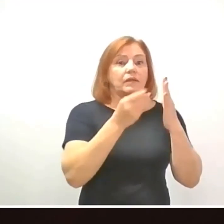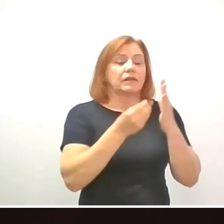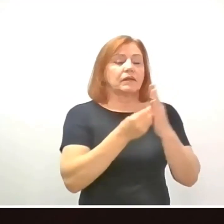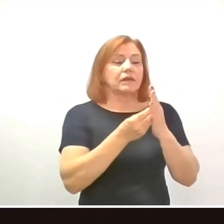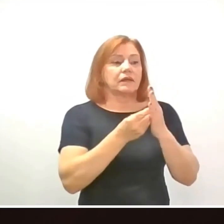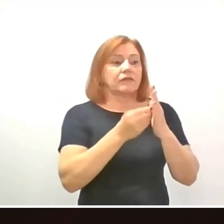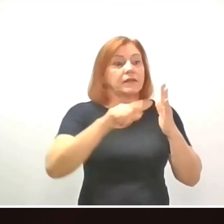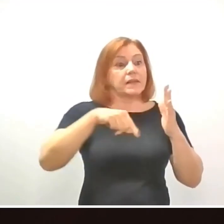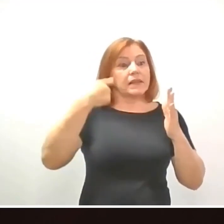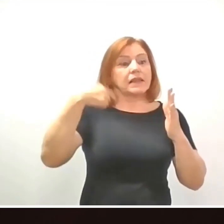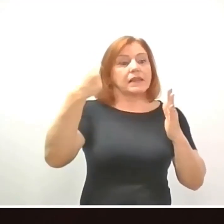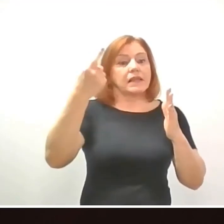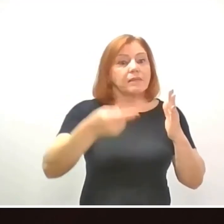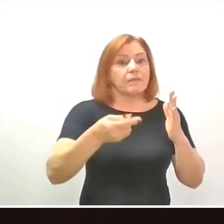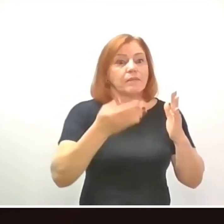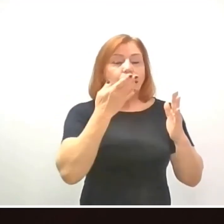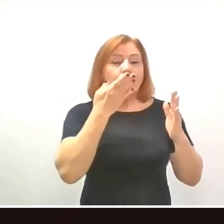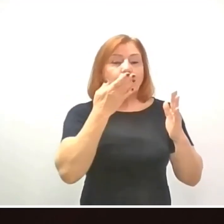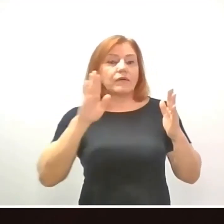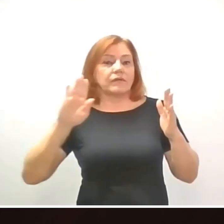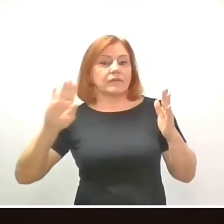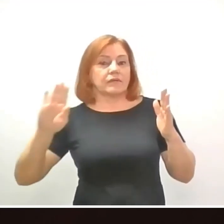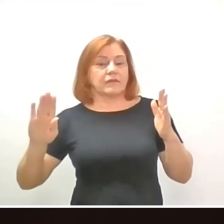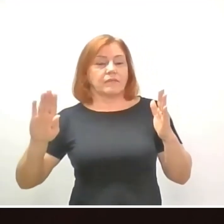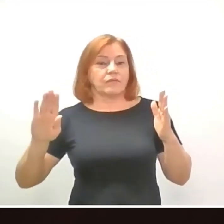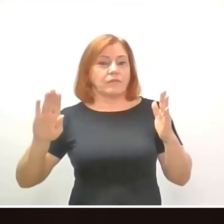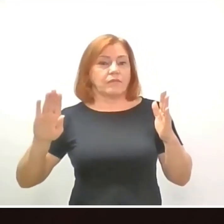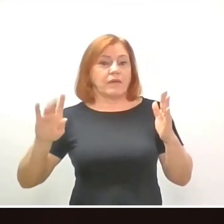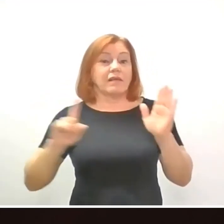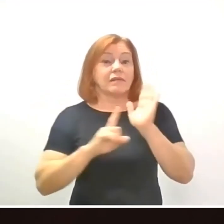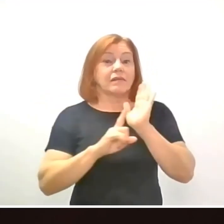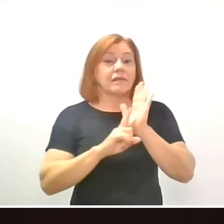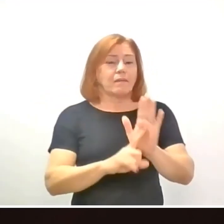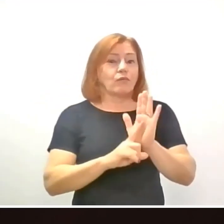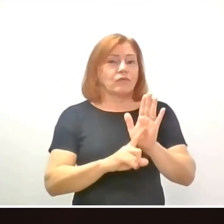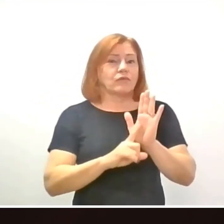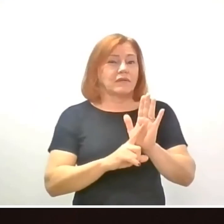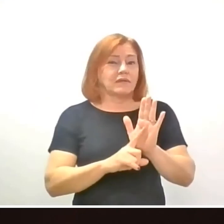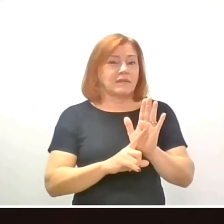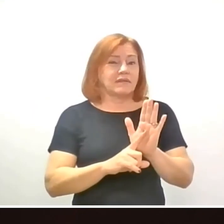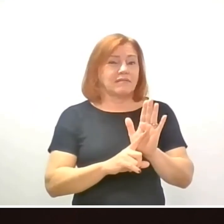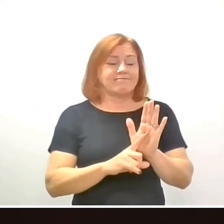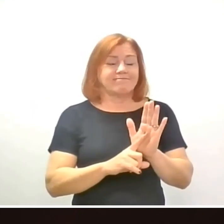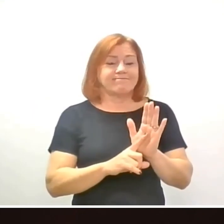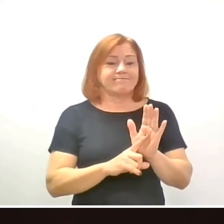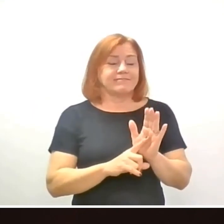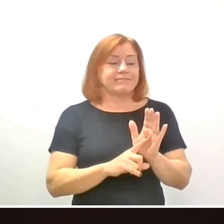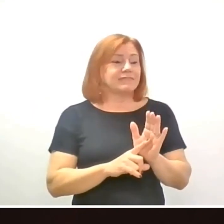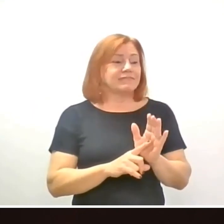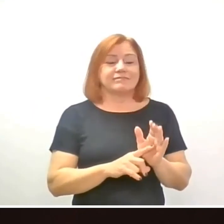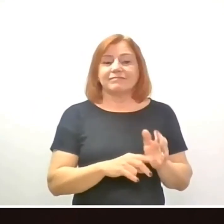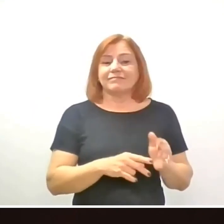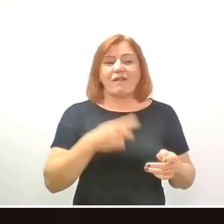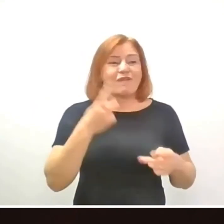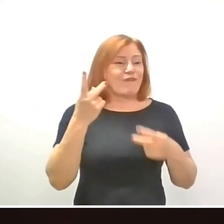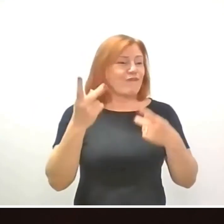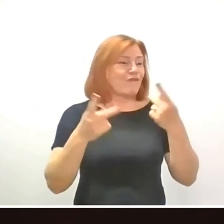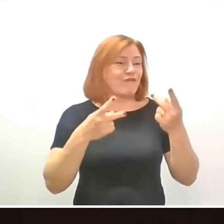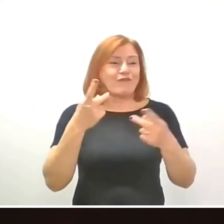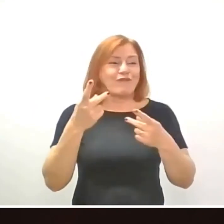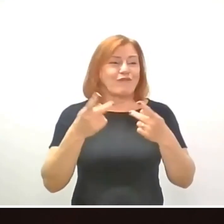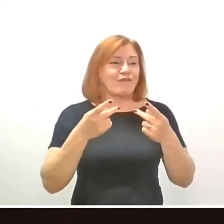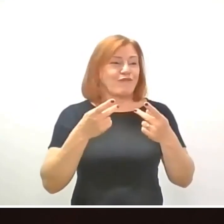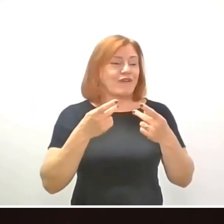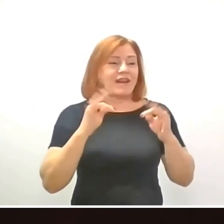quê? Pode indicar que não adianta mais falar para a maioria. E hoje o Espírito está falando